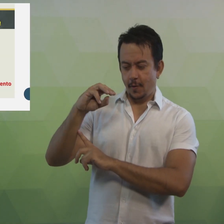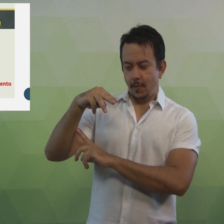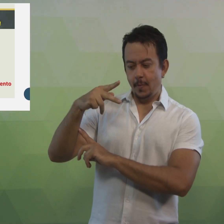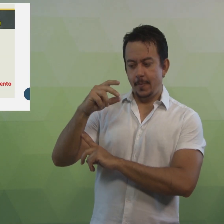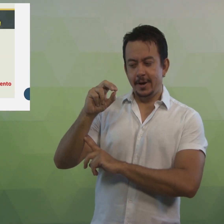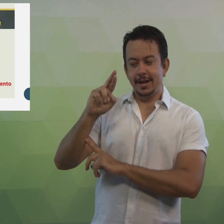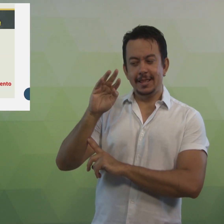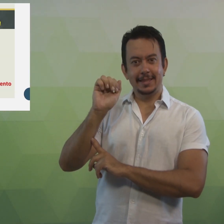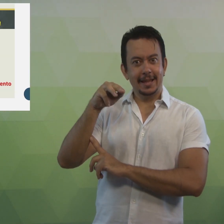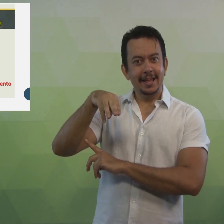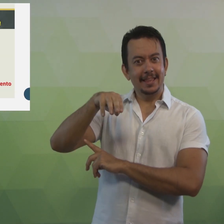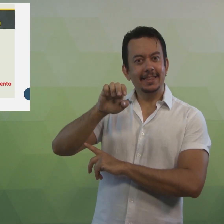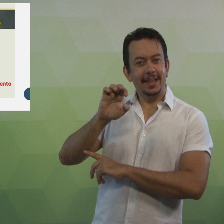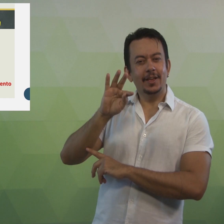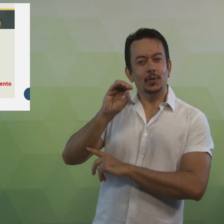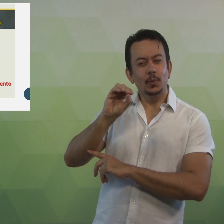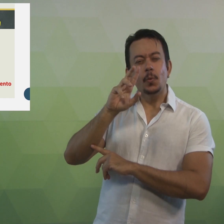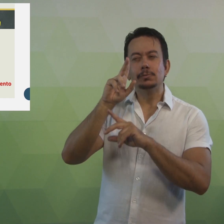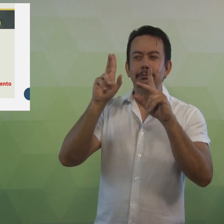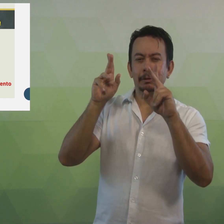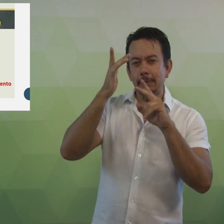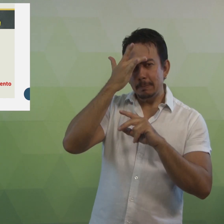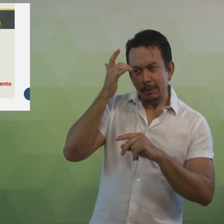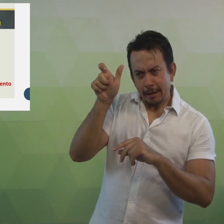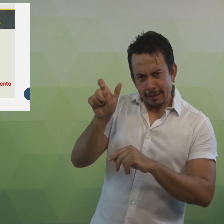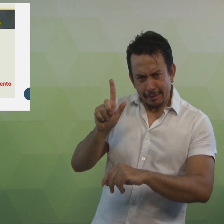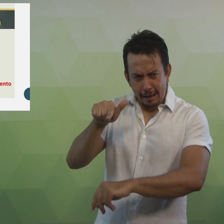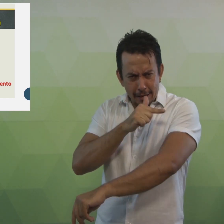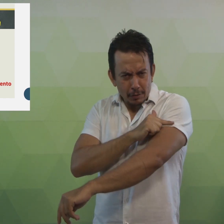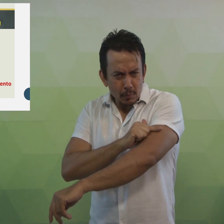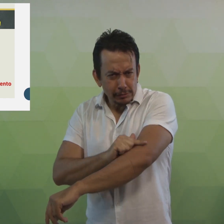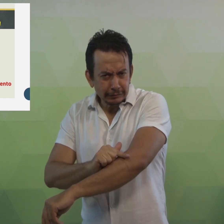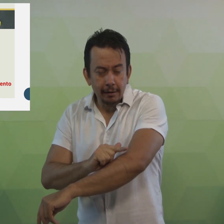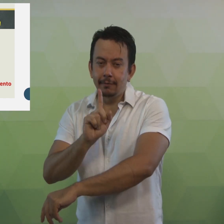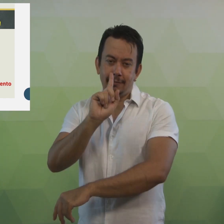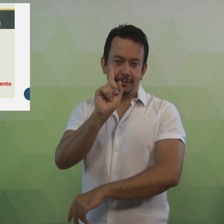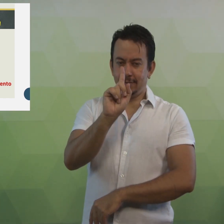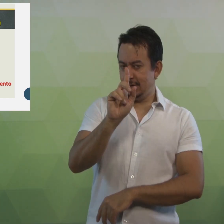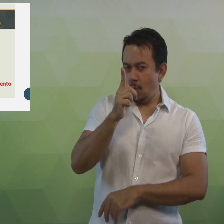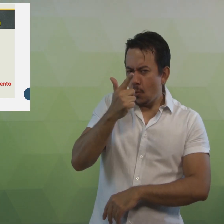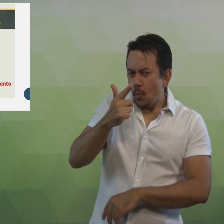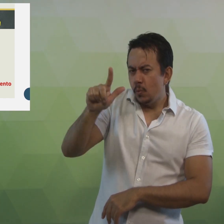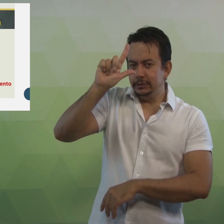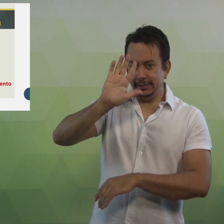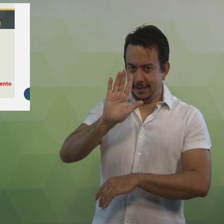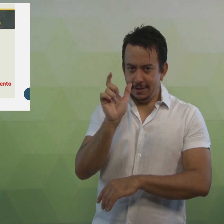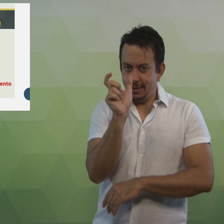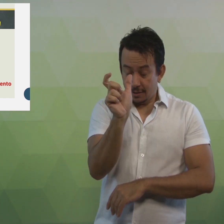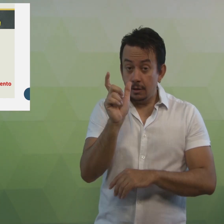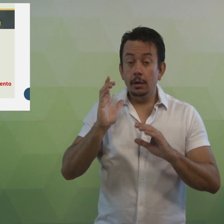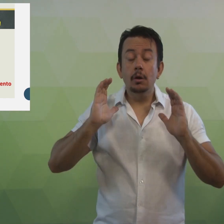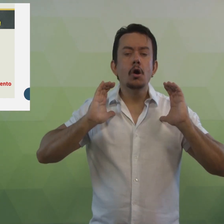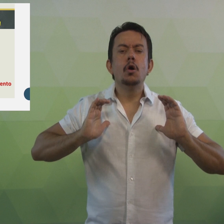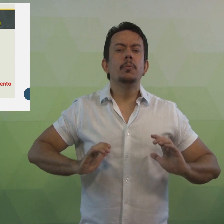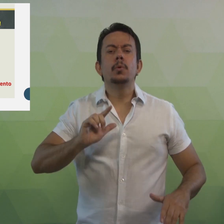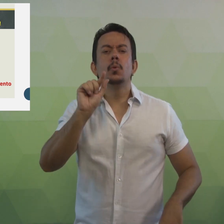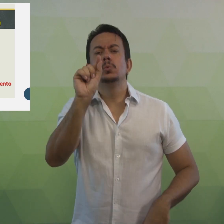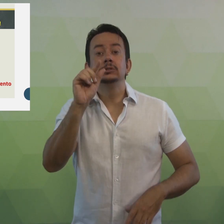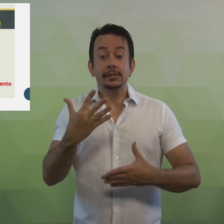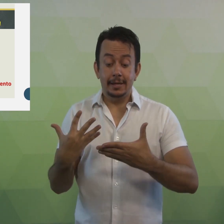Então, quando nós trabalhamos a questão do comportamento, as pessoas pensam que é só sobre como se